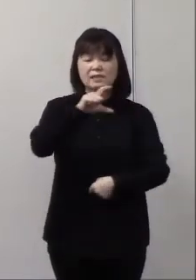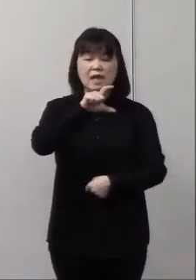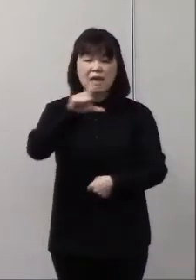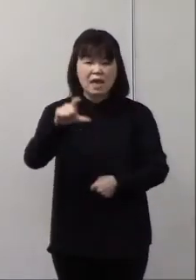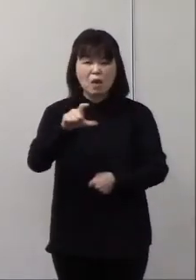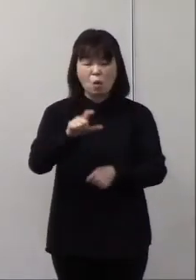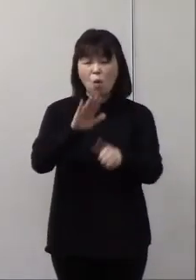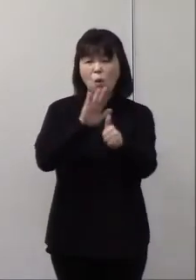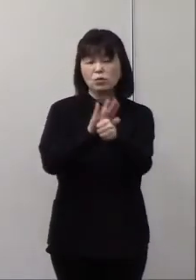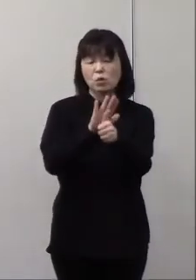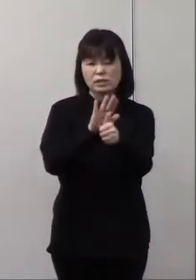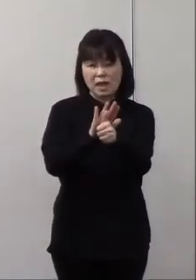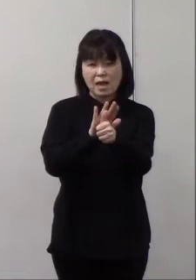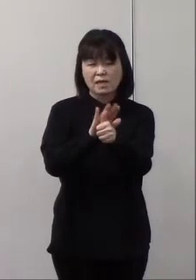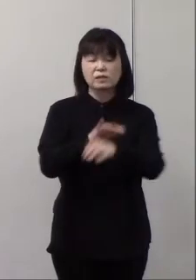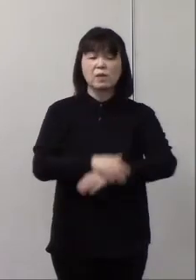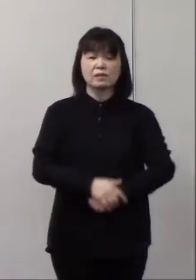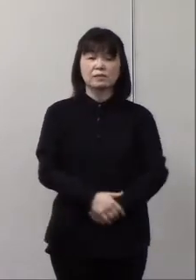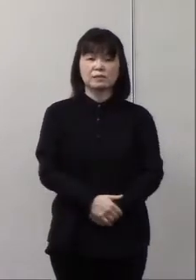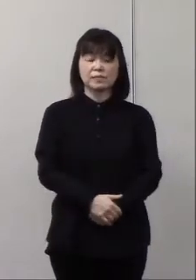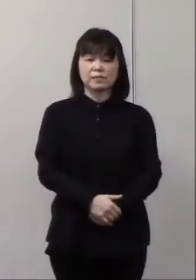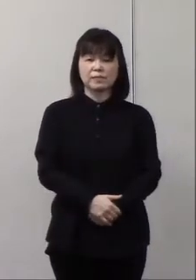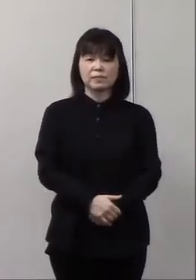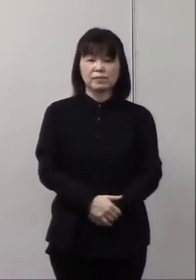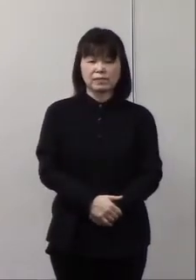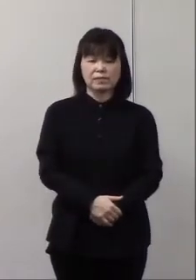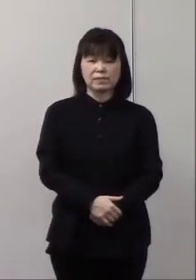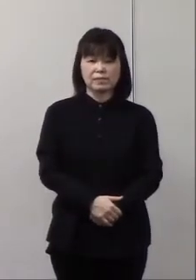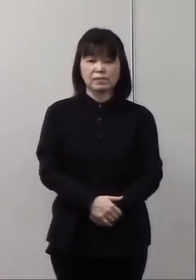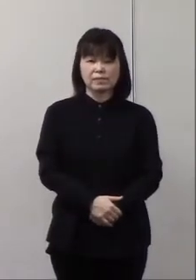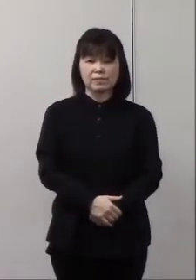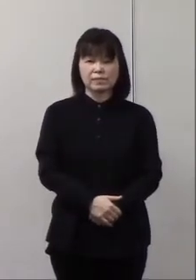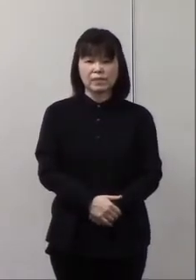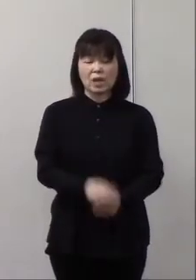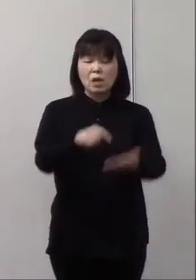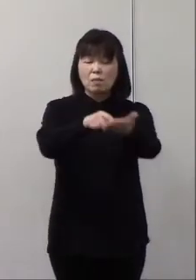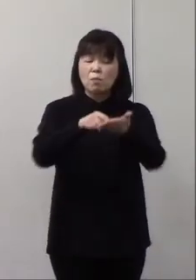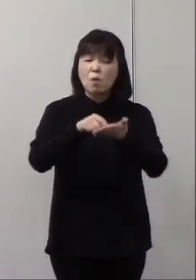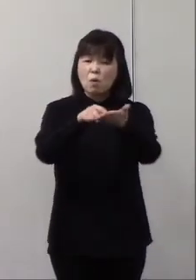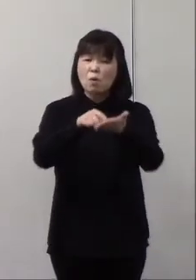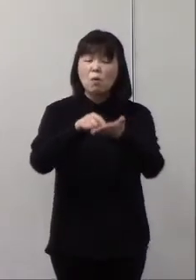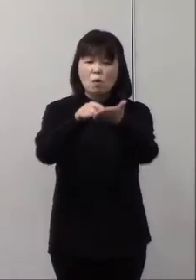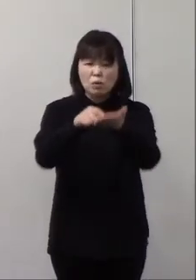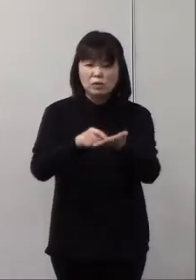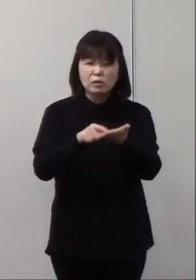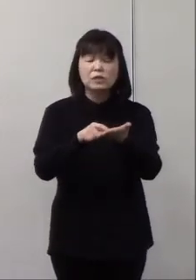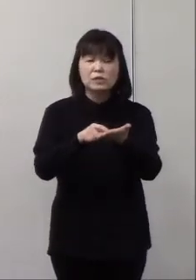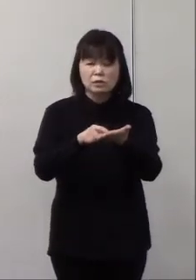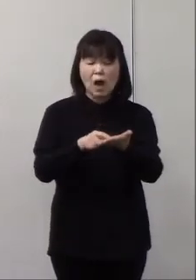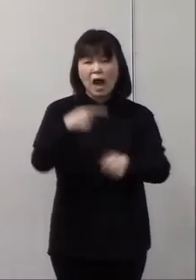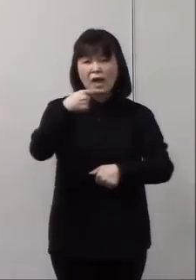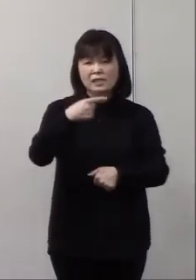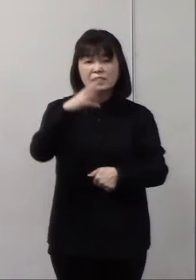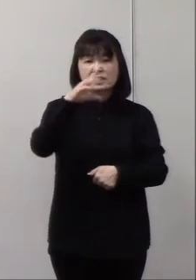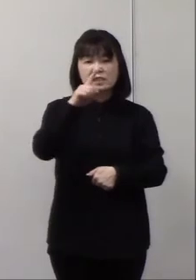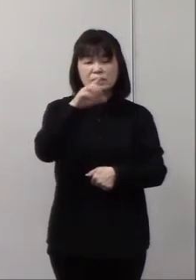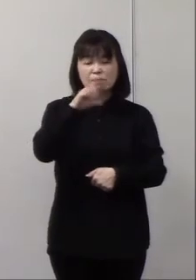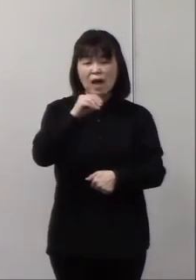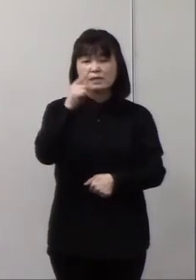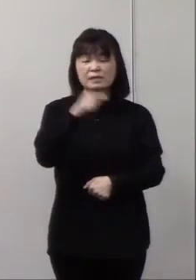成するとものでございまして、まあ、先着1万人の皆さんということにしております